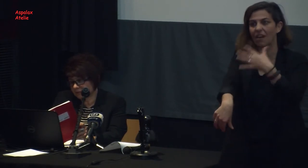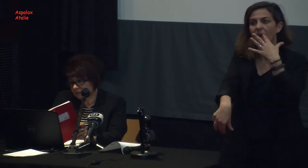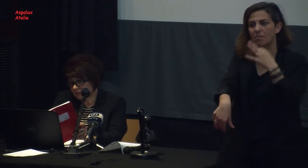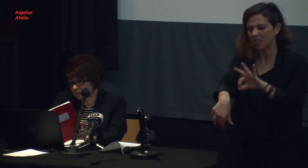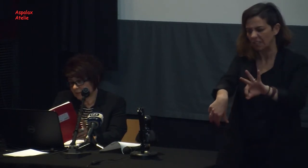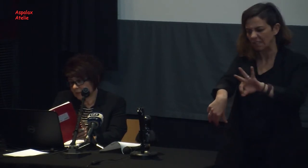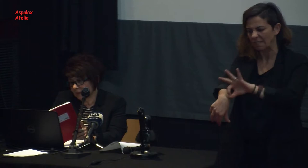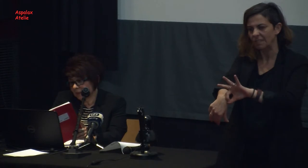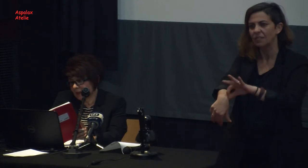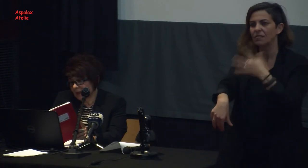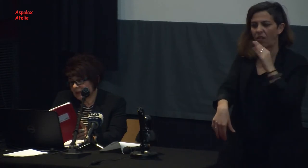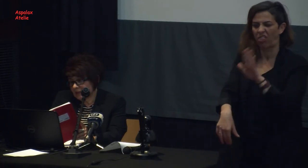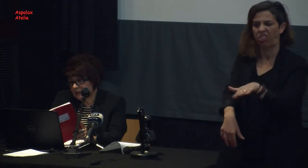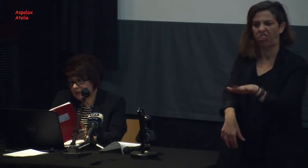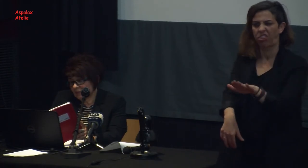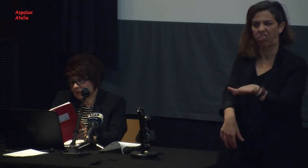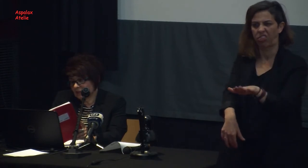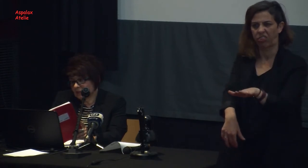κοιλίδα.